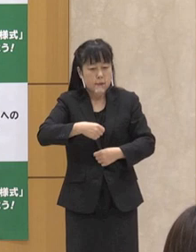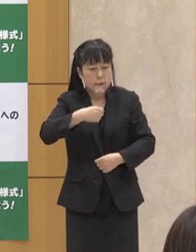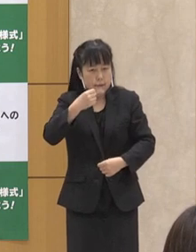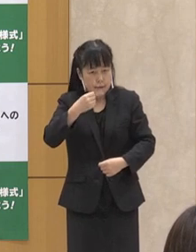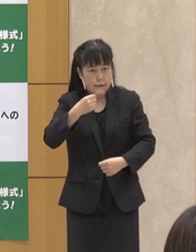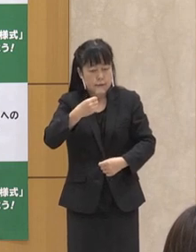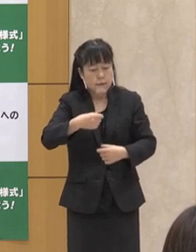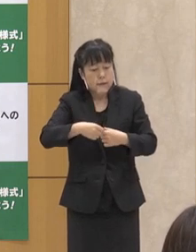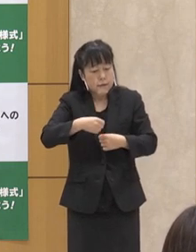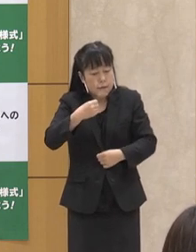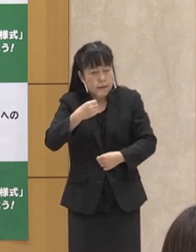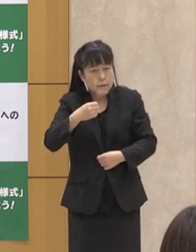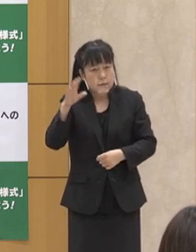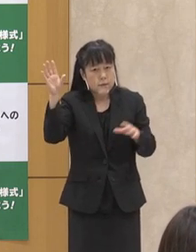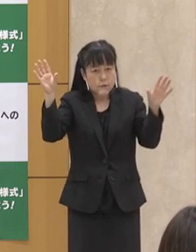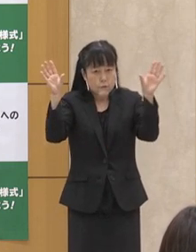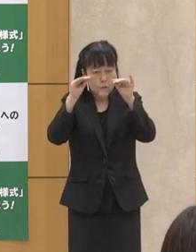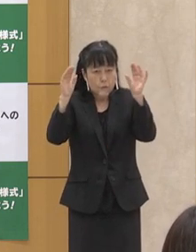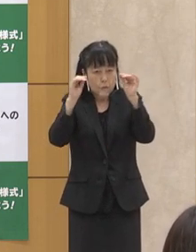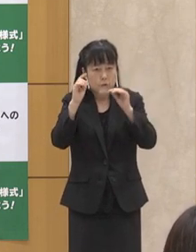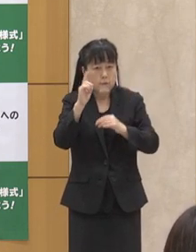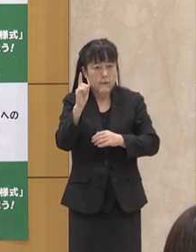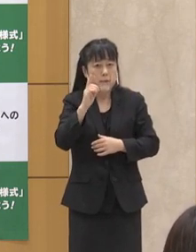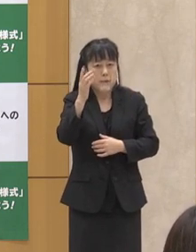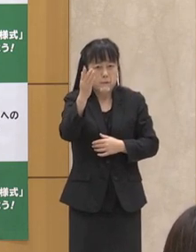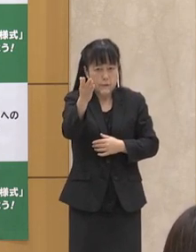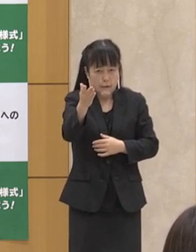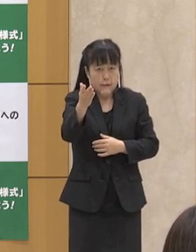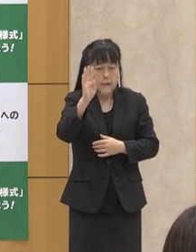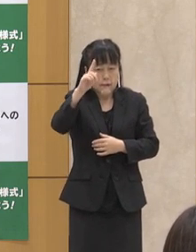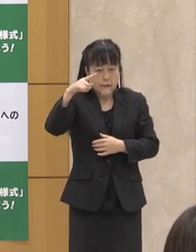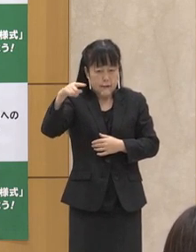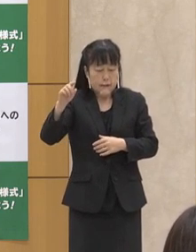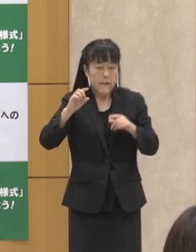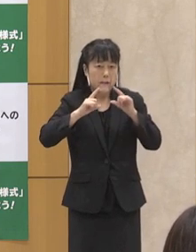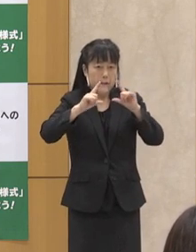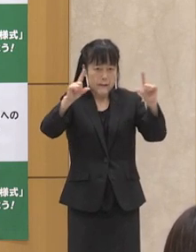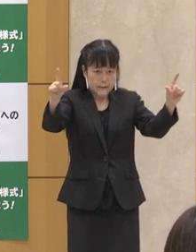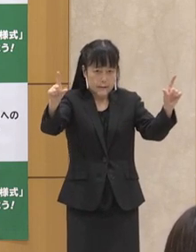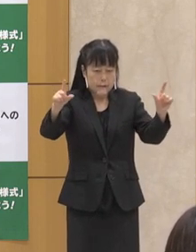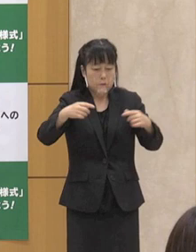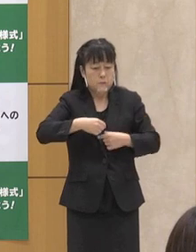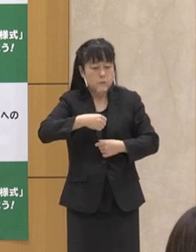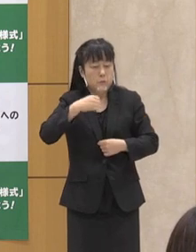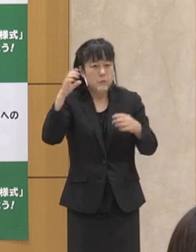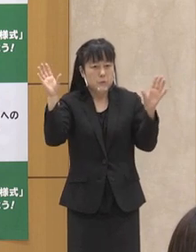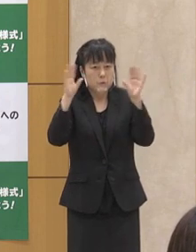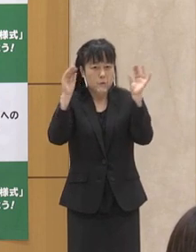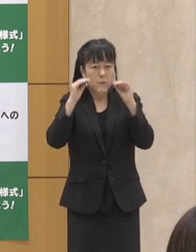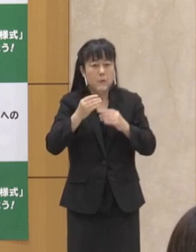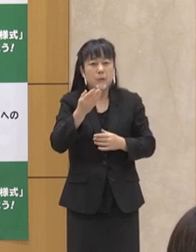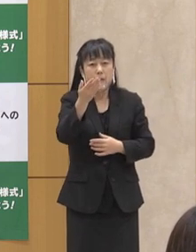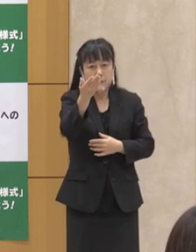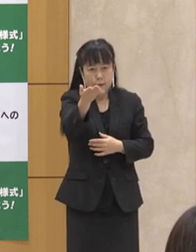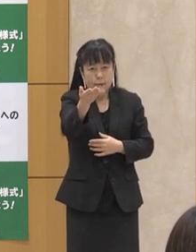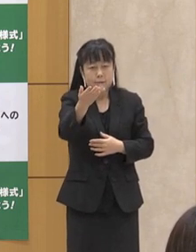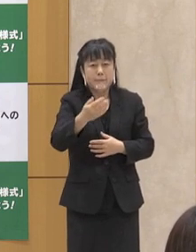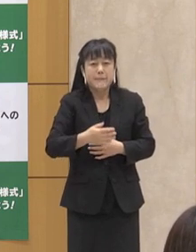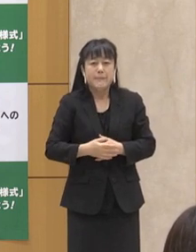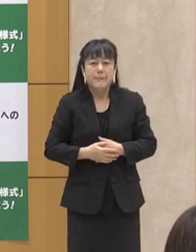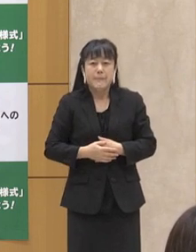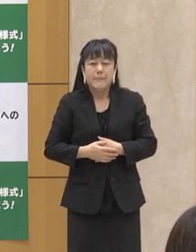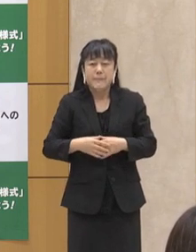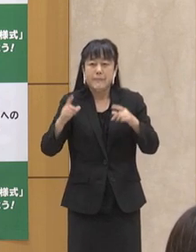正しい情報っていうのは、例えば県が出す情報という理解でよろしいでしょうか。 そもそもその医